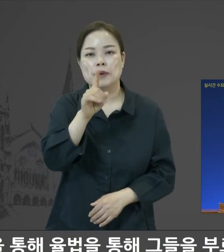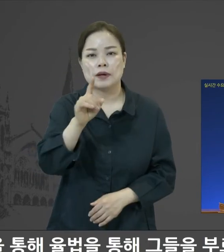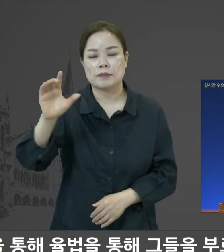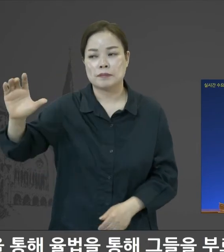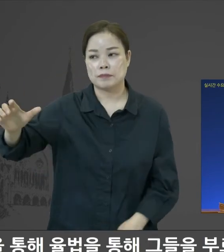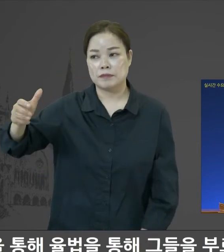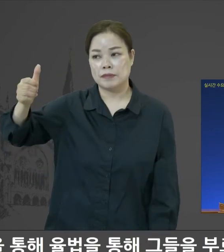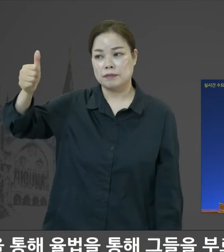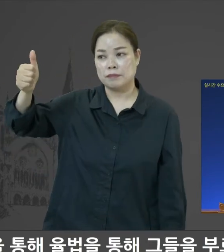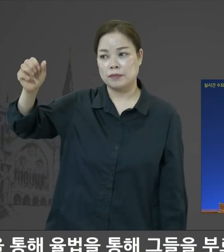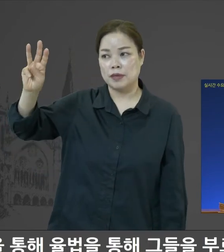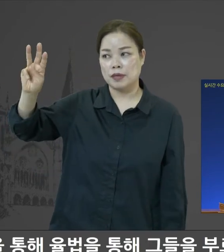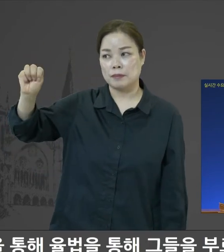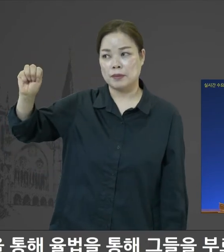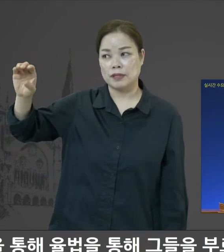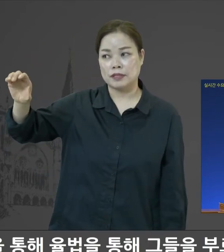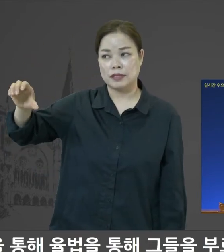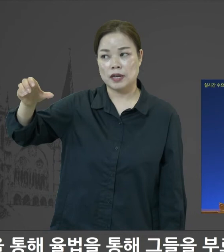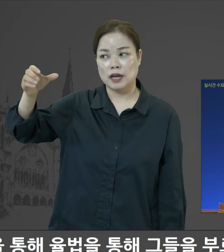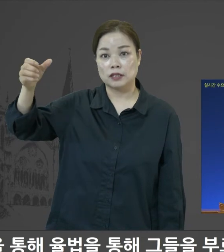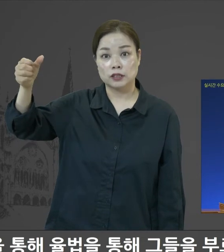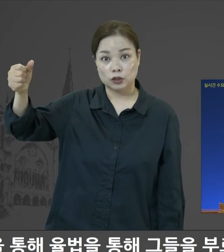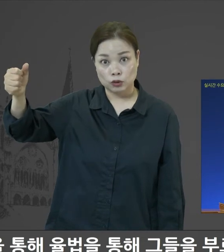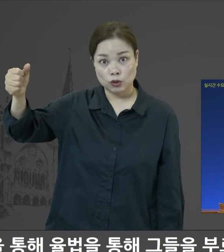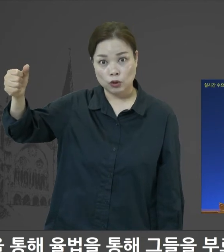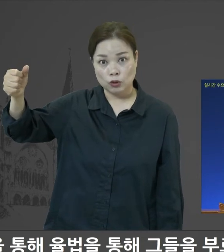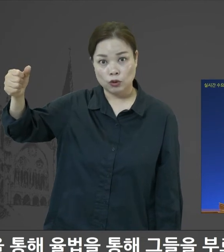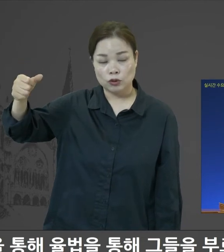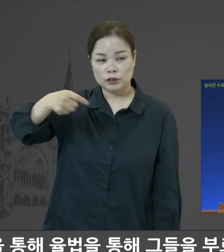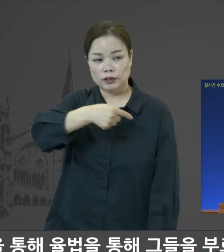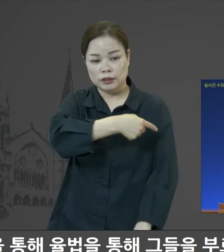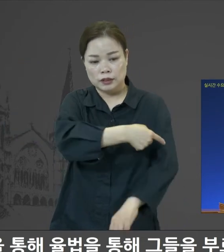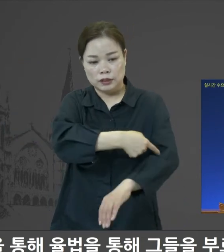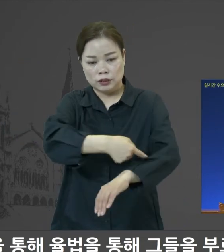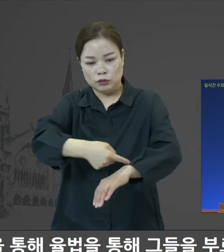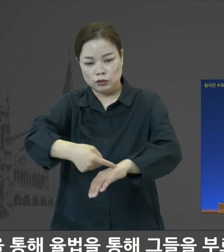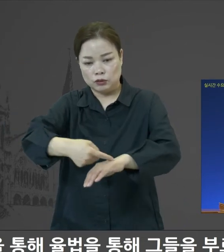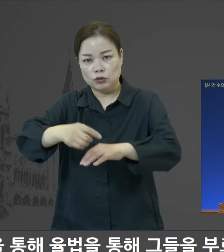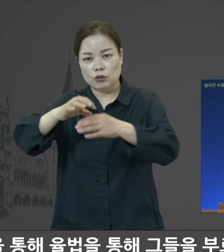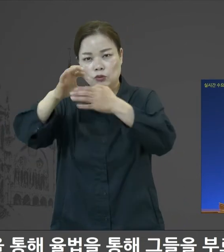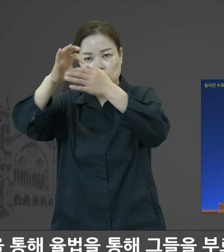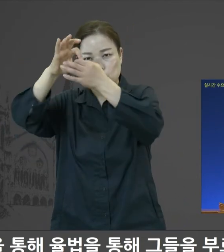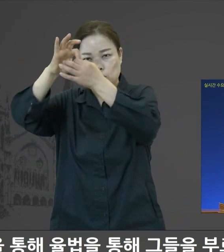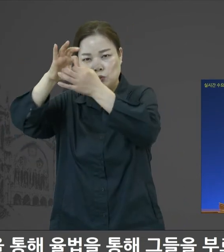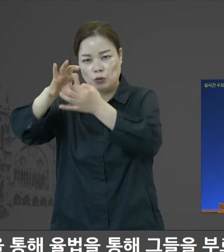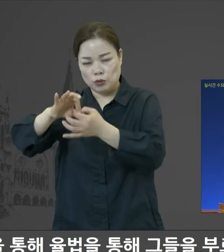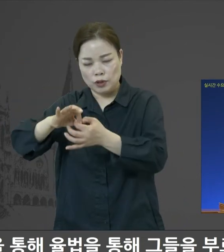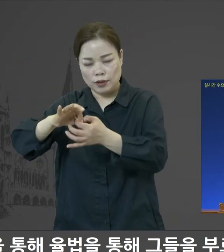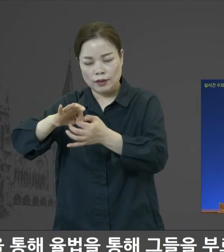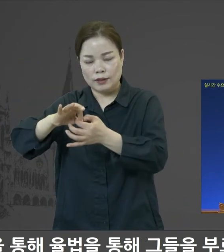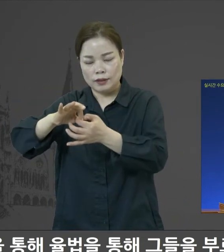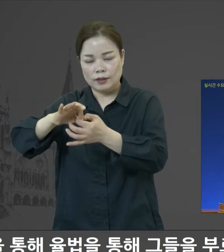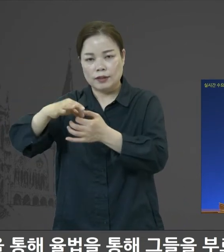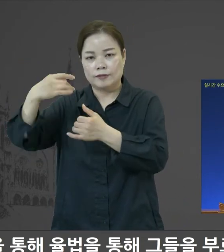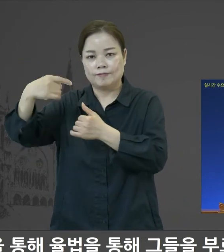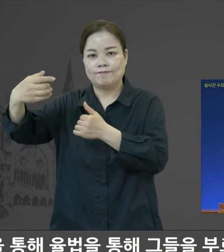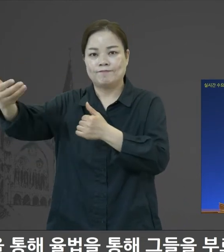메시아, 곧 그리스도께서 유대인의 혈통을 통해 오신다는 것을 가르쳐 주시는 말씀이죠.